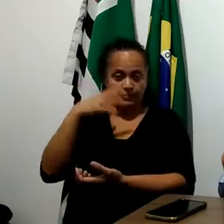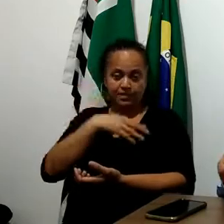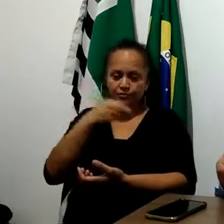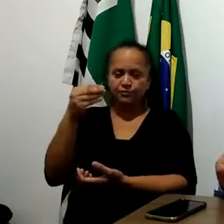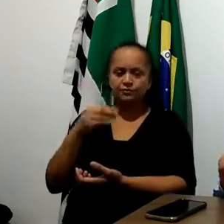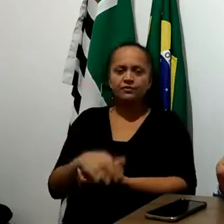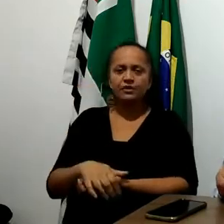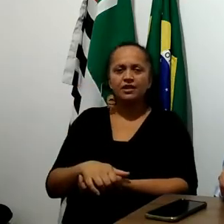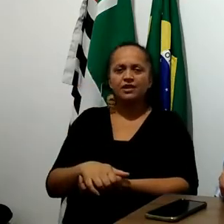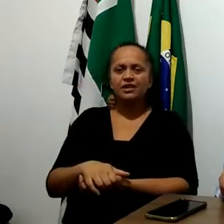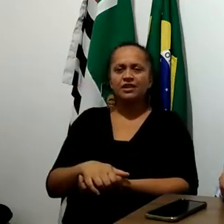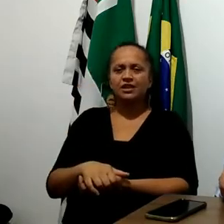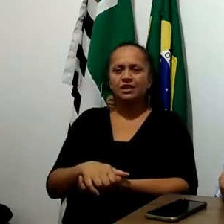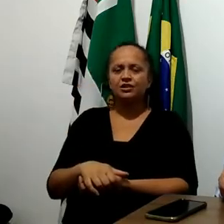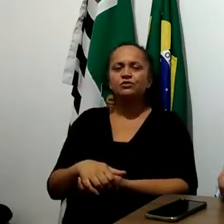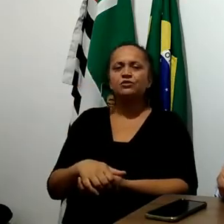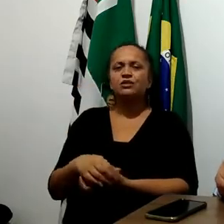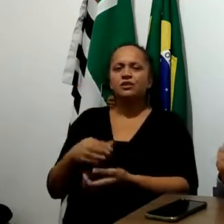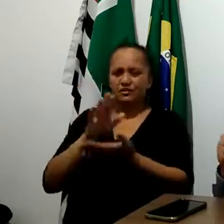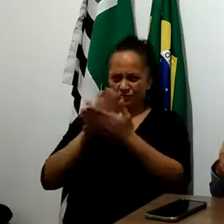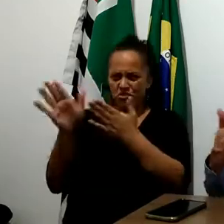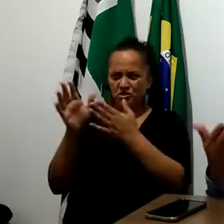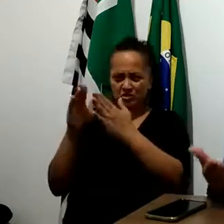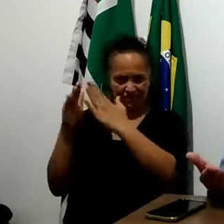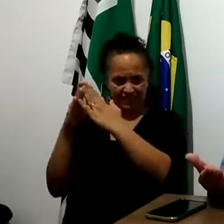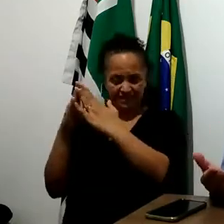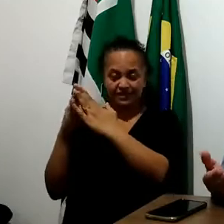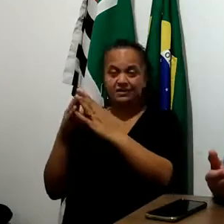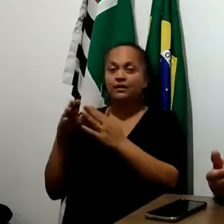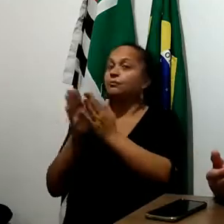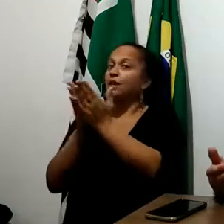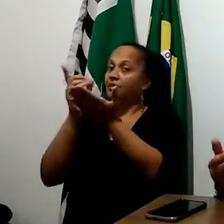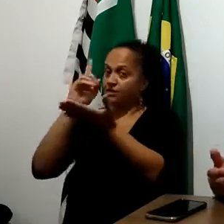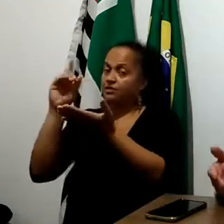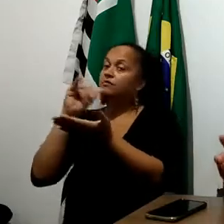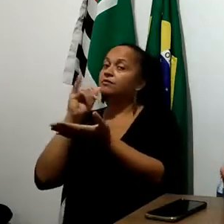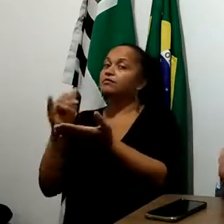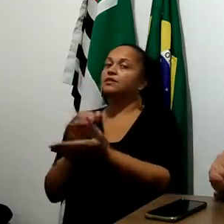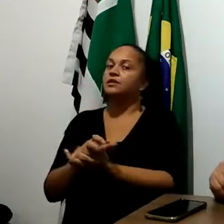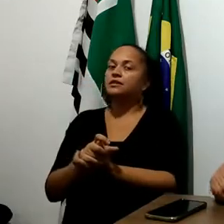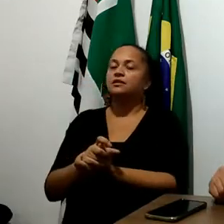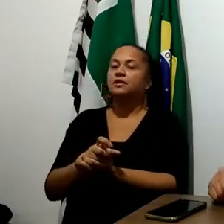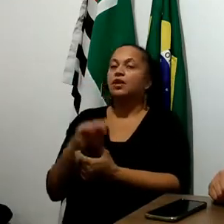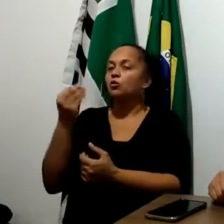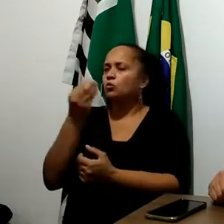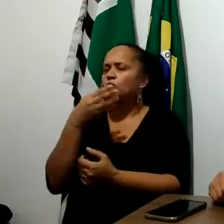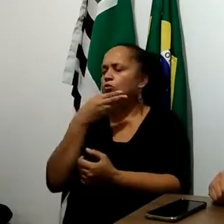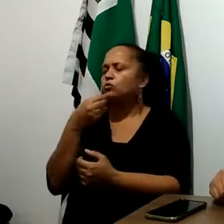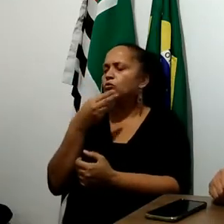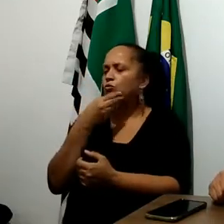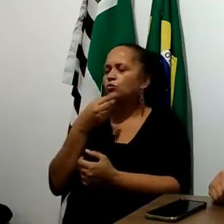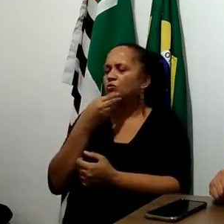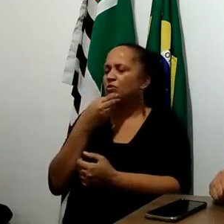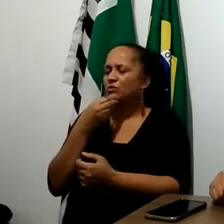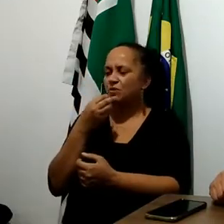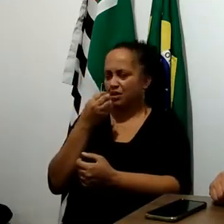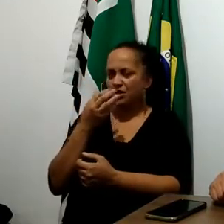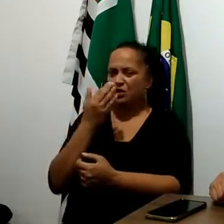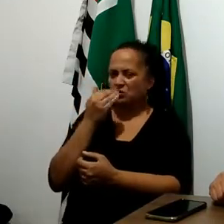estava apacentando porcos, ele caiu em si. Às vezes a gente está igual o filho pródigo. Às vezes a gente